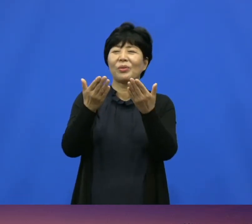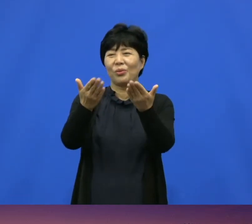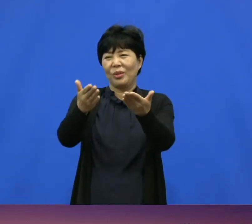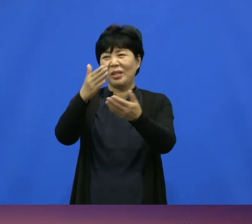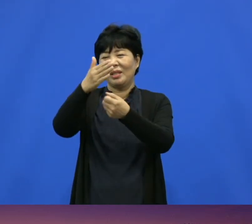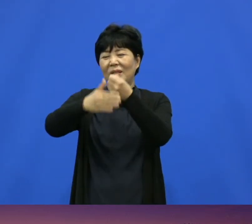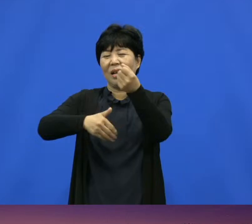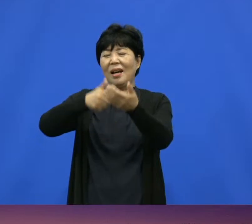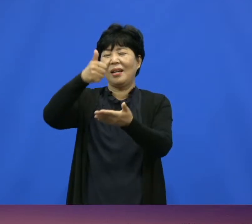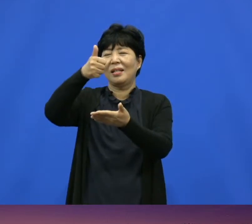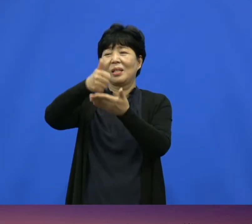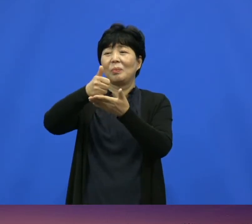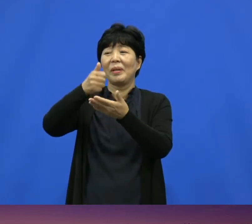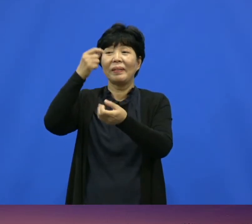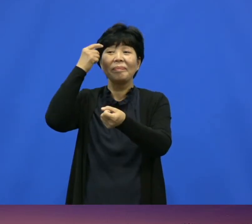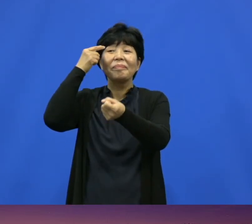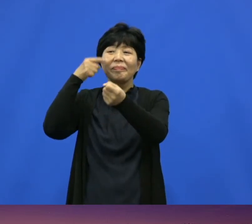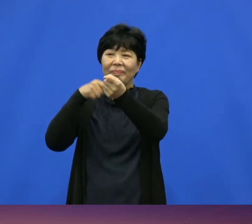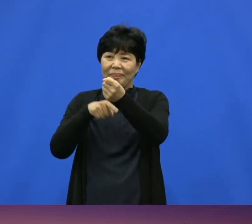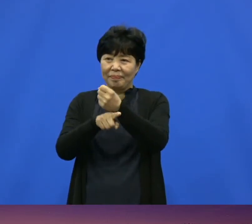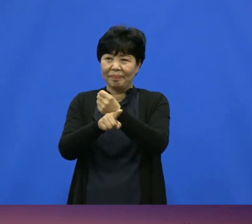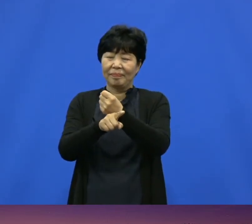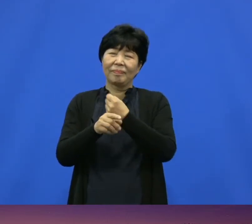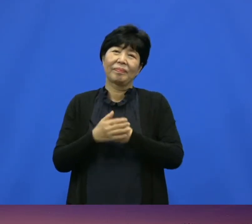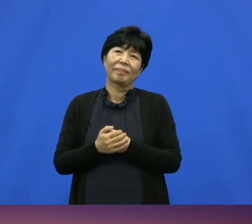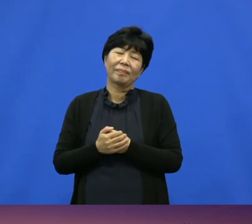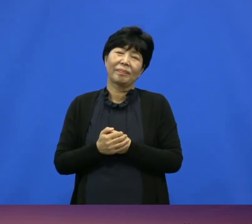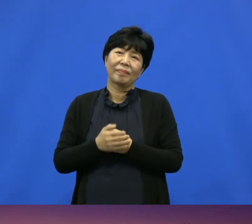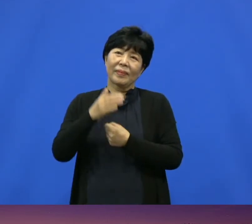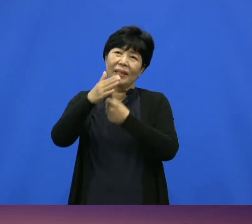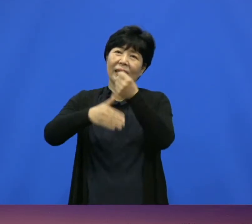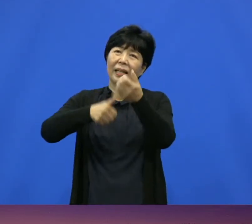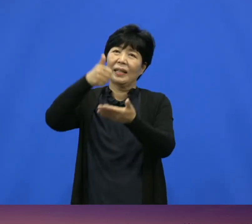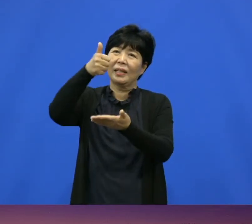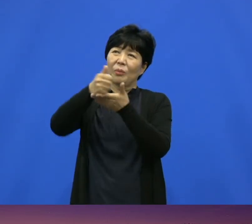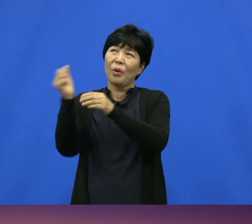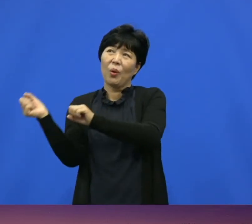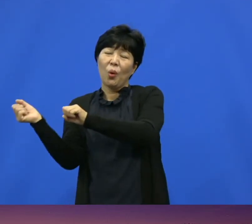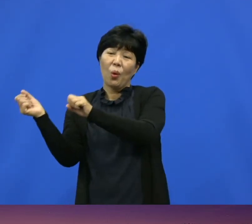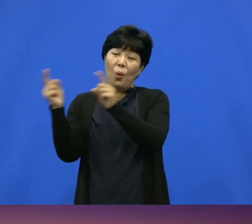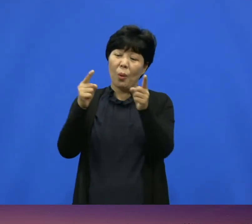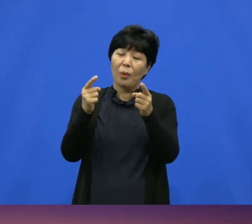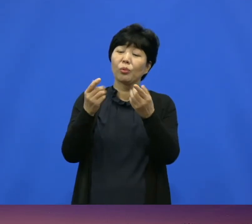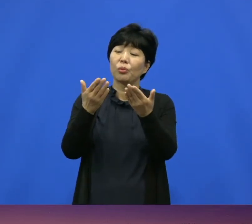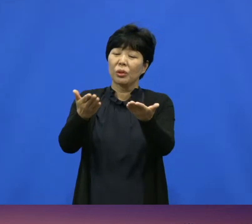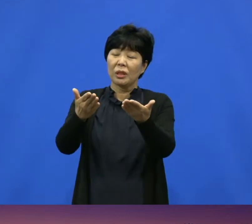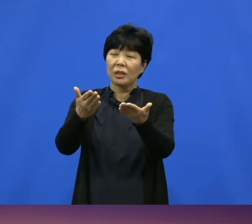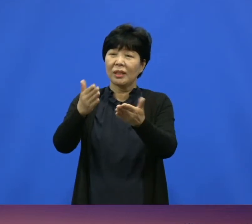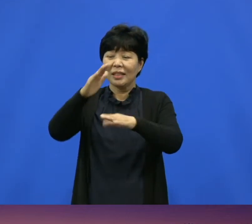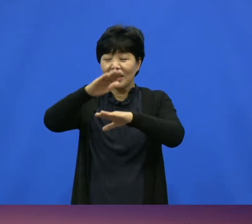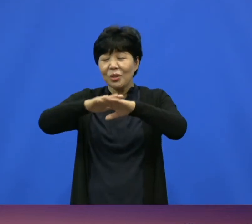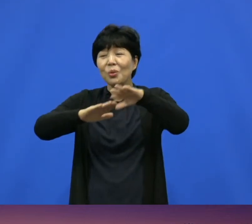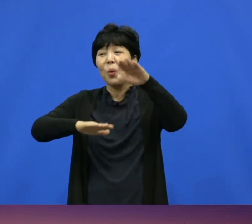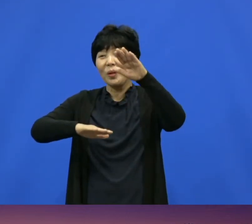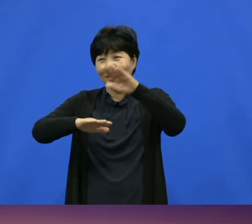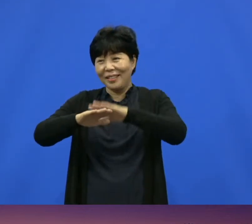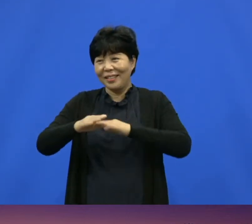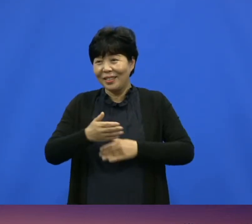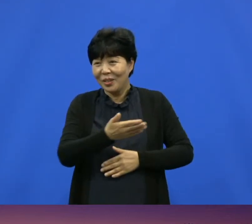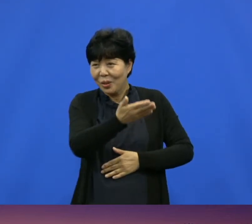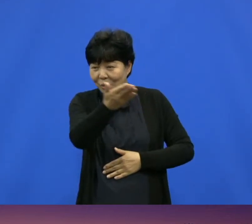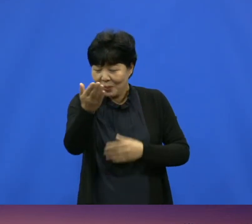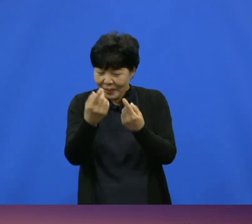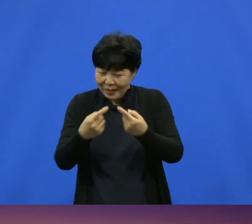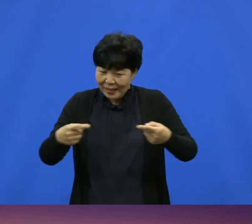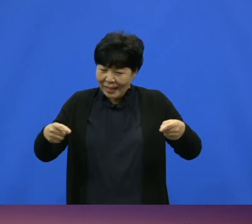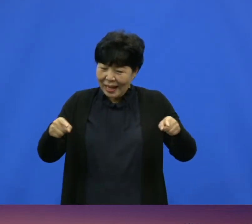하나님의 마음이라는 거예요. 여러분, 우리 밤에 하나님의 그 회복시켜 주시는 그 손길이 여러분들 가운데 함께하게